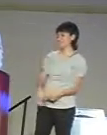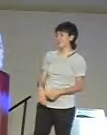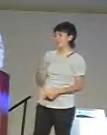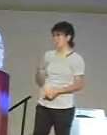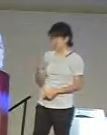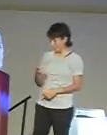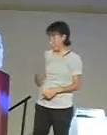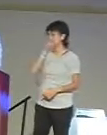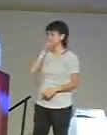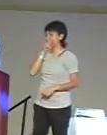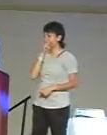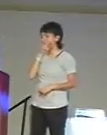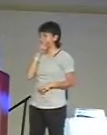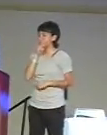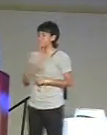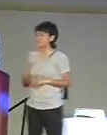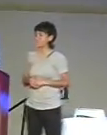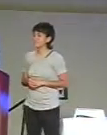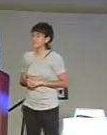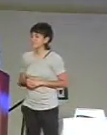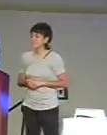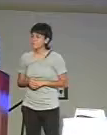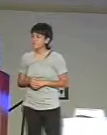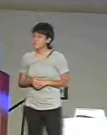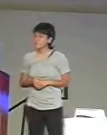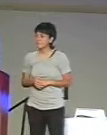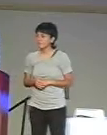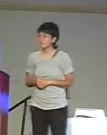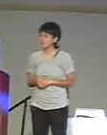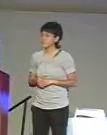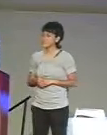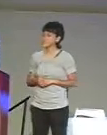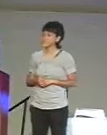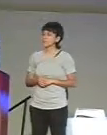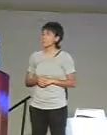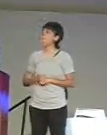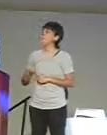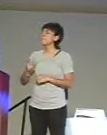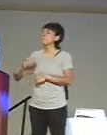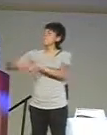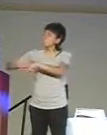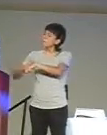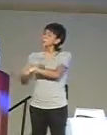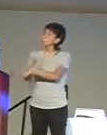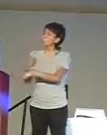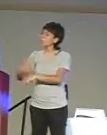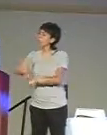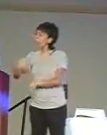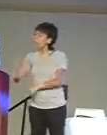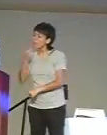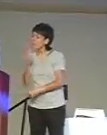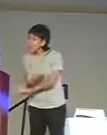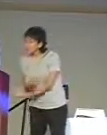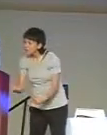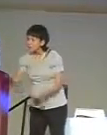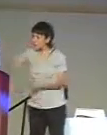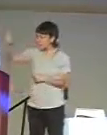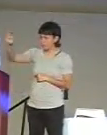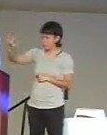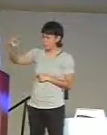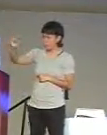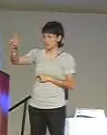Dentro de las principales causas de mortalidad neonatal, por supuesto que